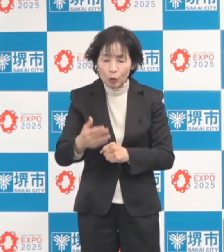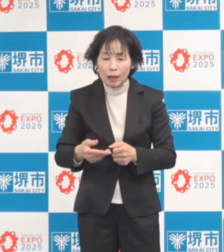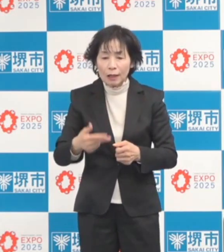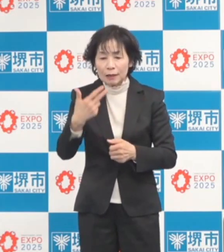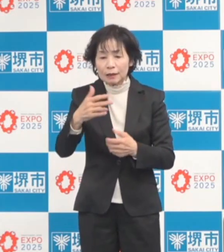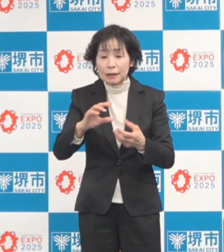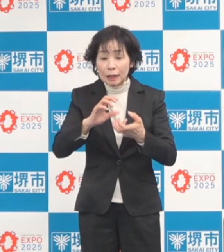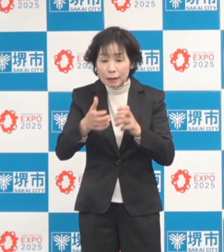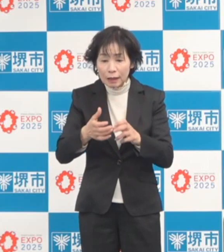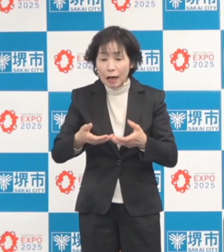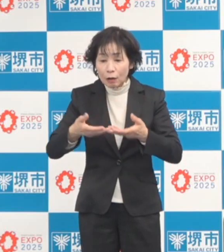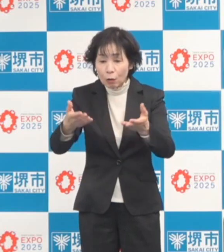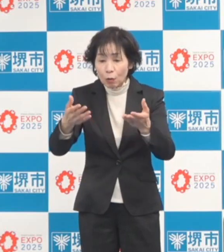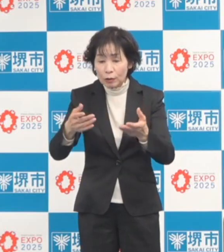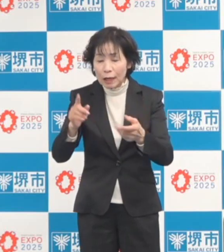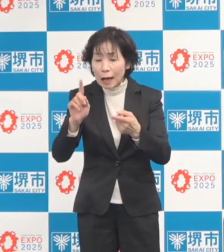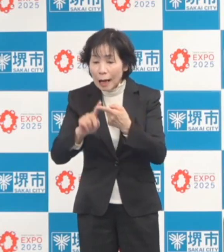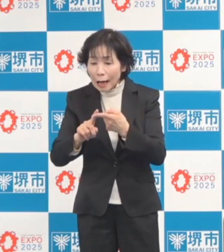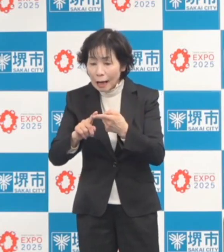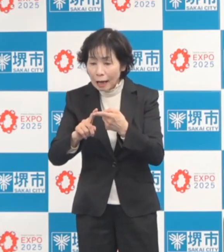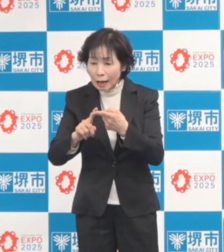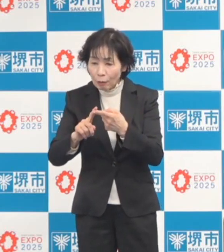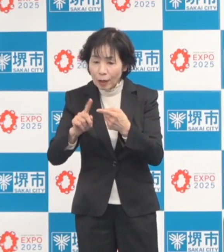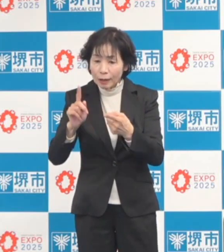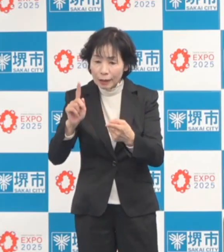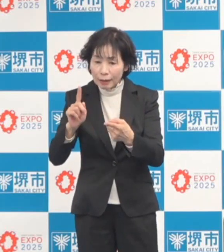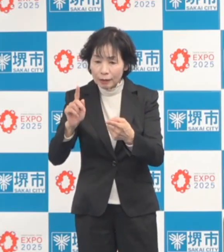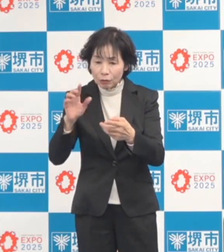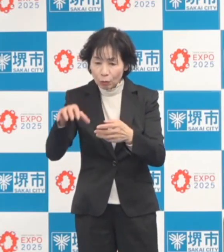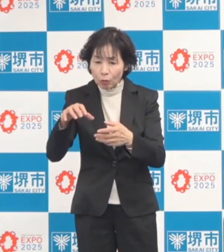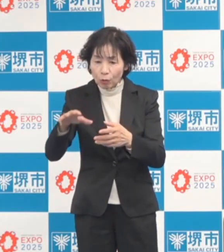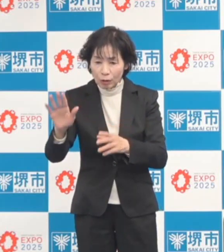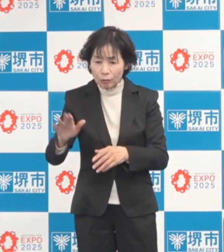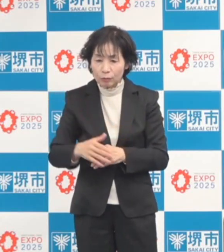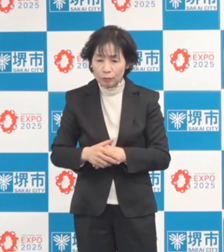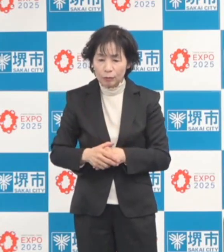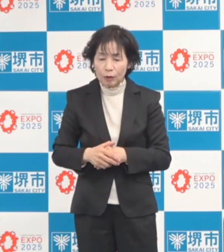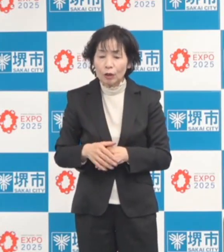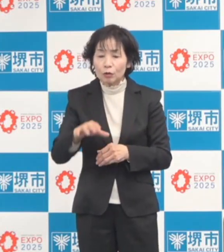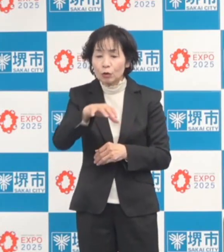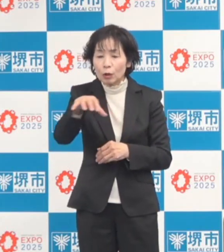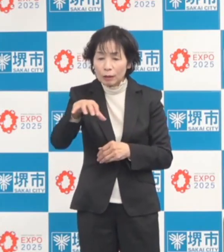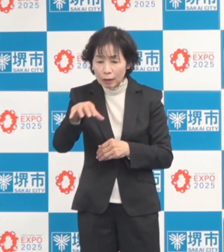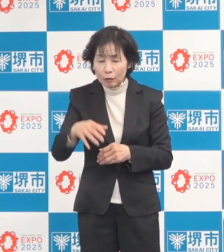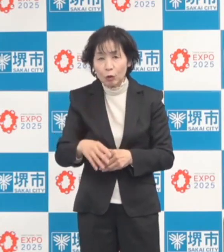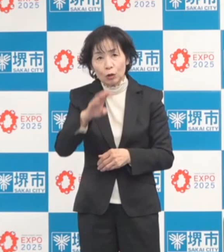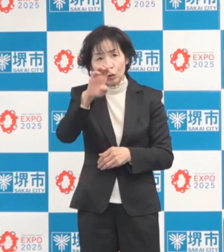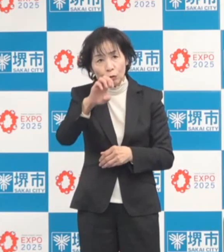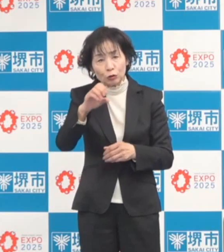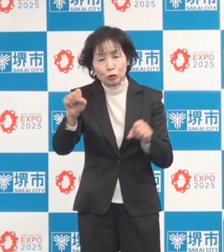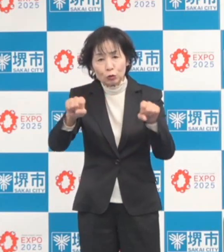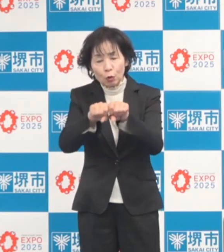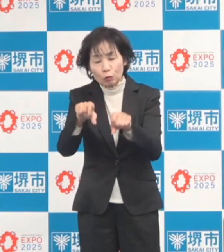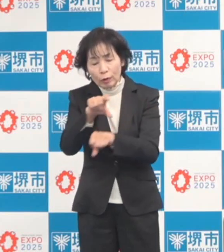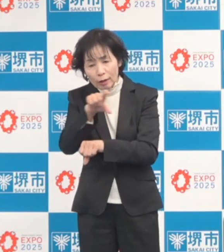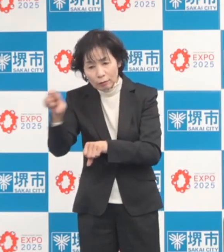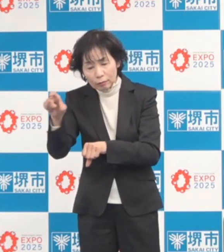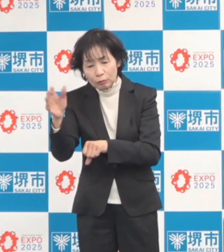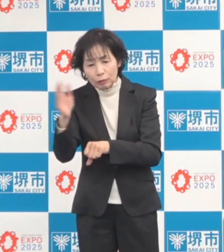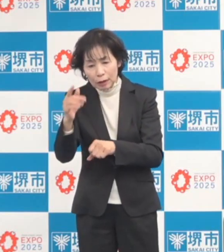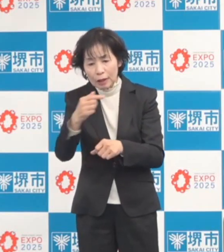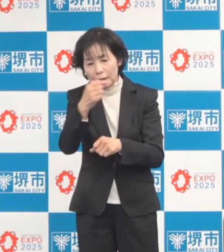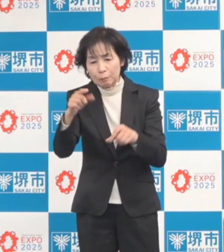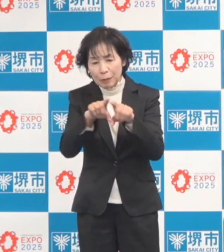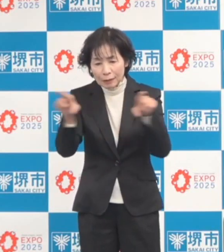当たらない部分 の一般財源で工事する部分がございます。その部分だけでも40億円強ぐらい一般財源出る